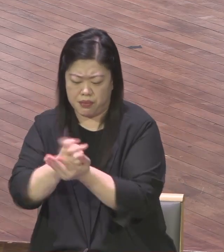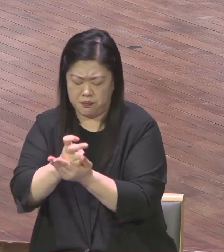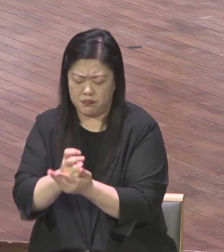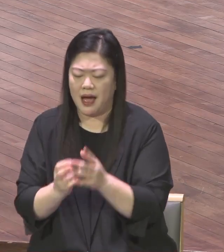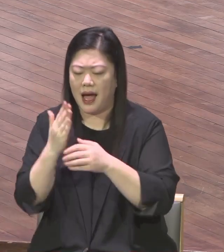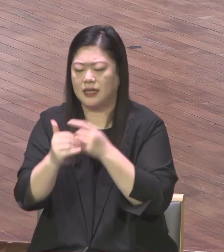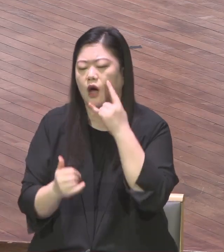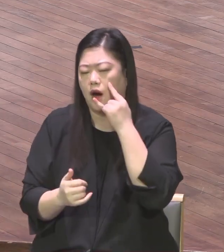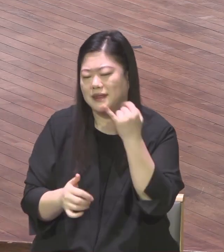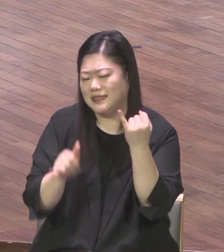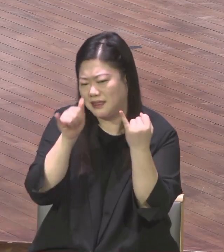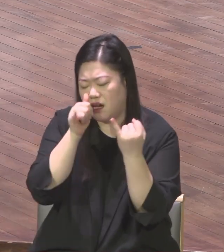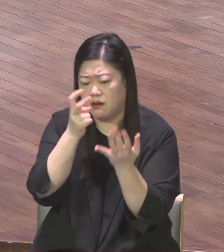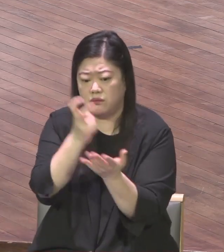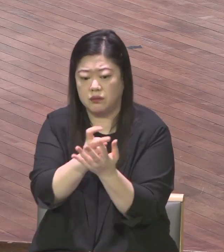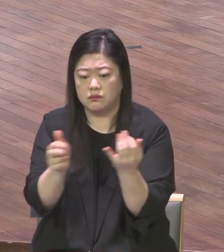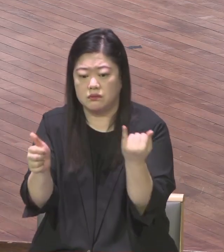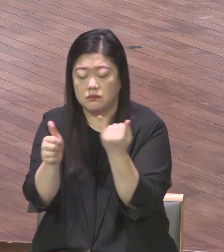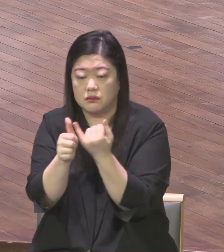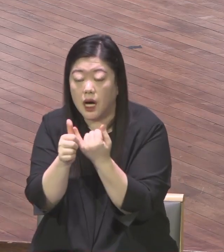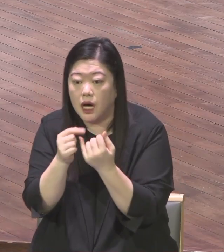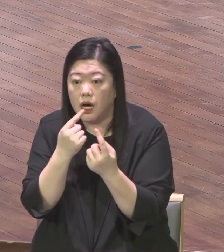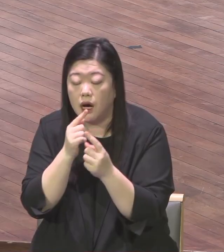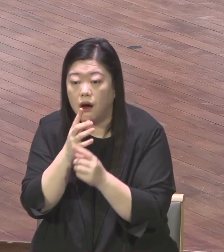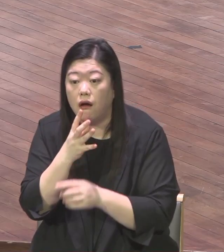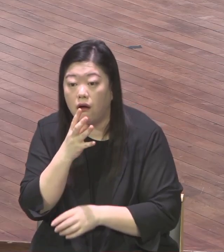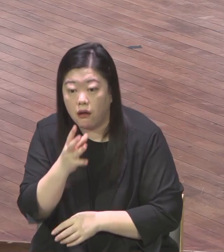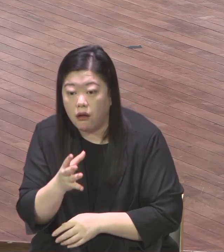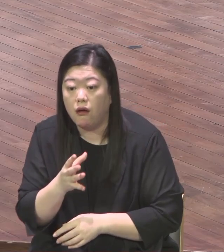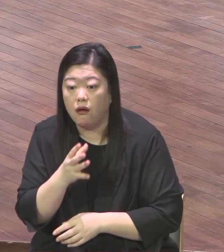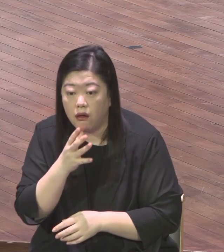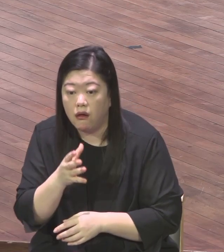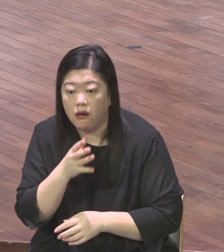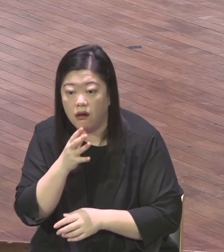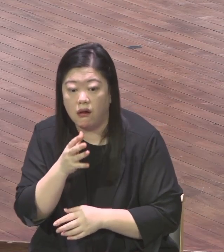막 설명하면 그럴듯하게 헷갈리게 돼 있어요.